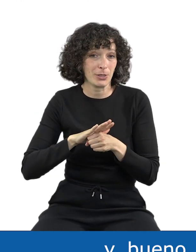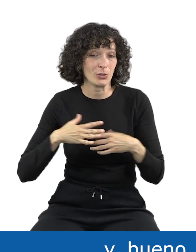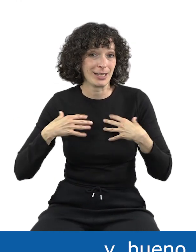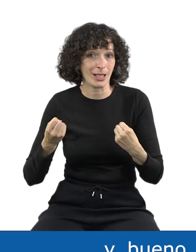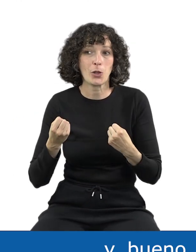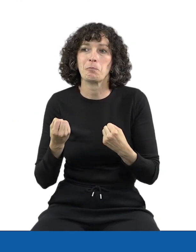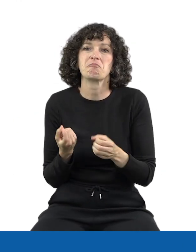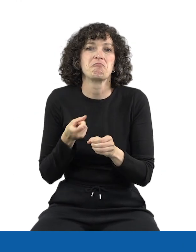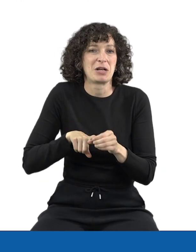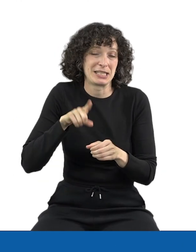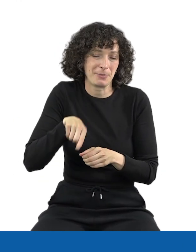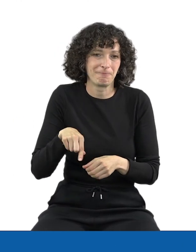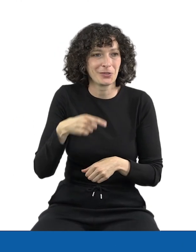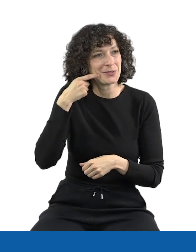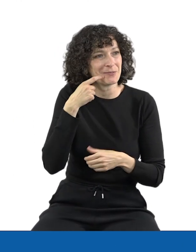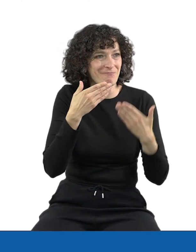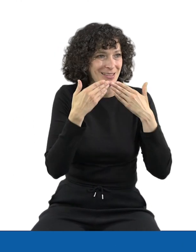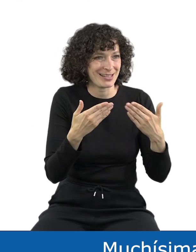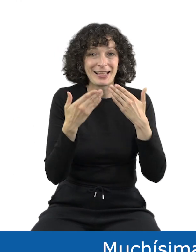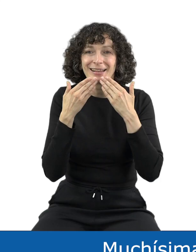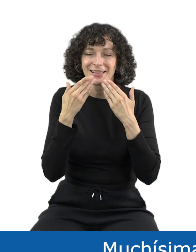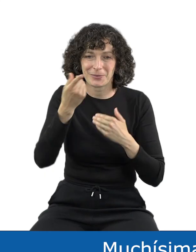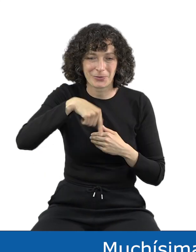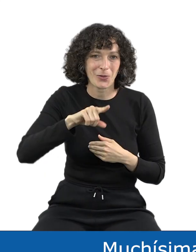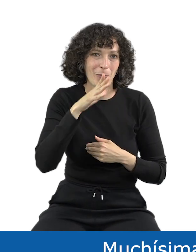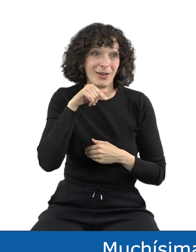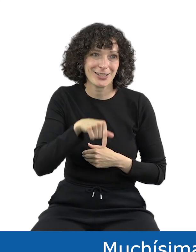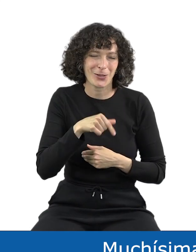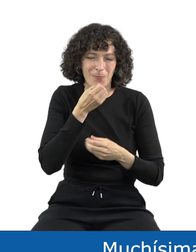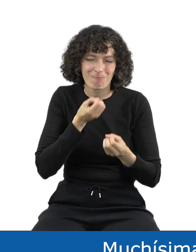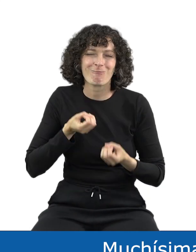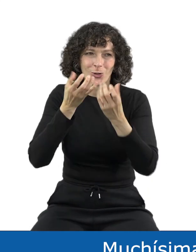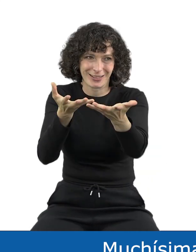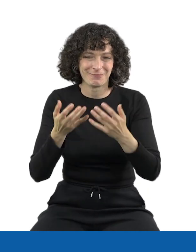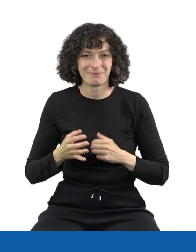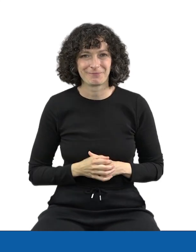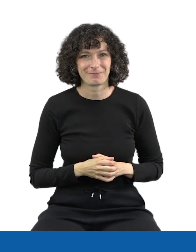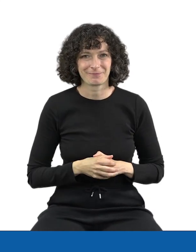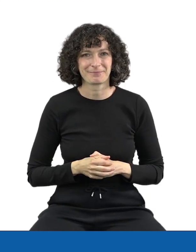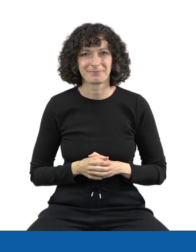del ámbito sanitario. Conchita, muchísimas gracias. Muchísimas gracias a vosotros por dar voz a esto.